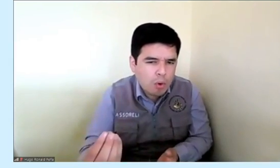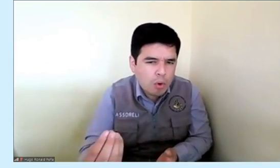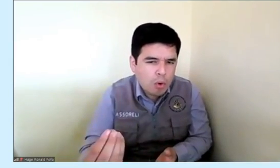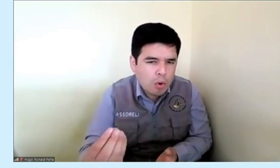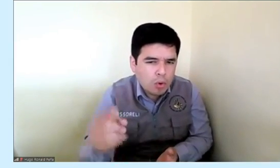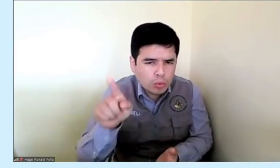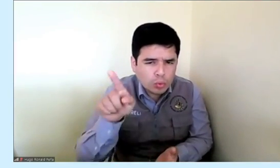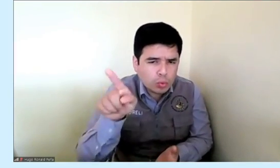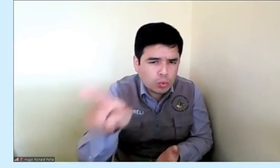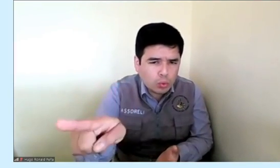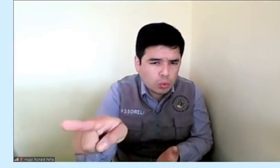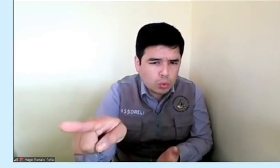¿Cómo